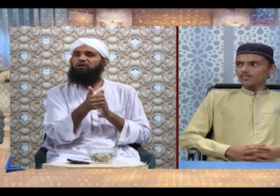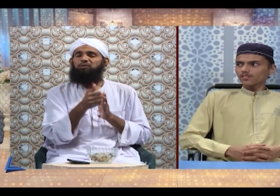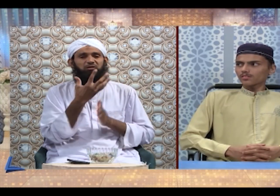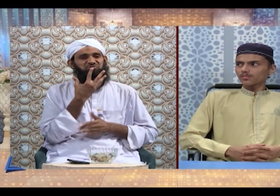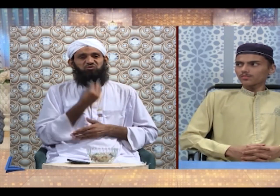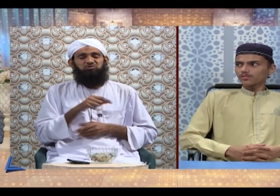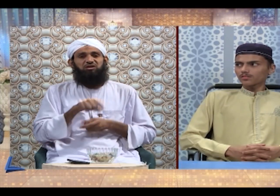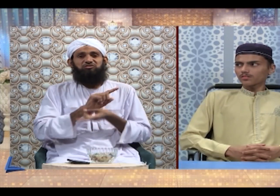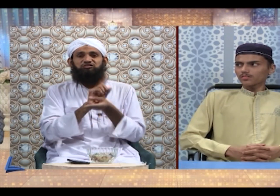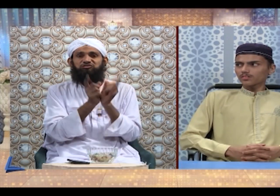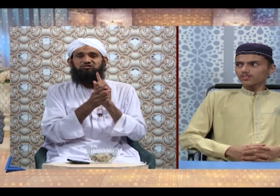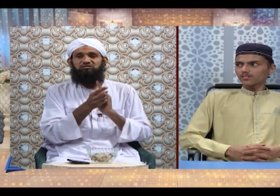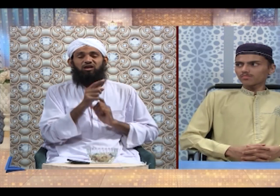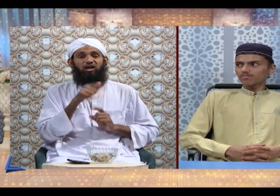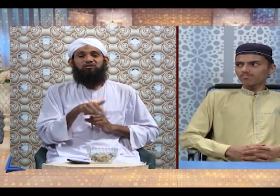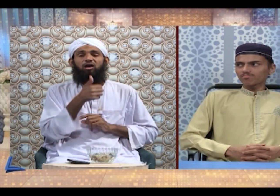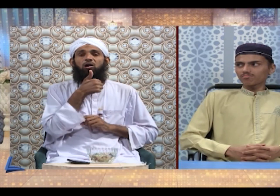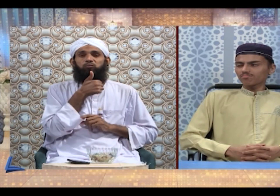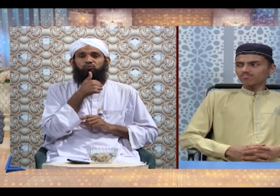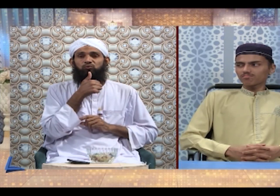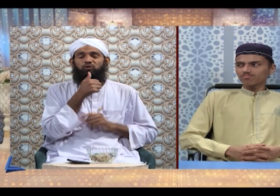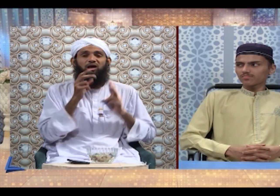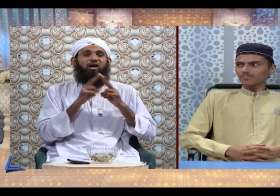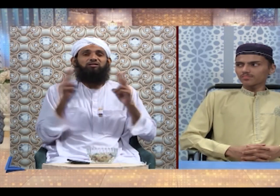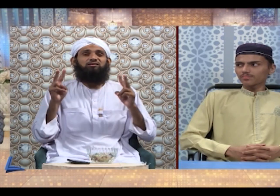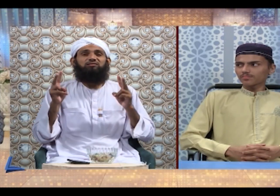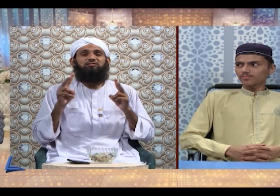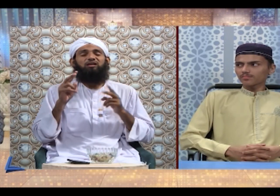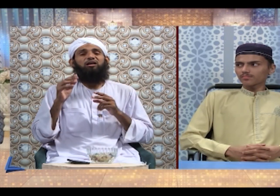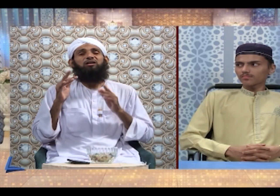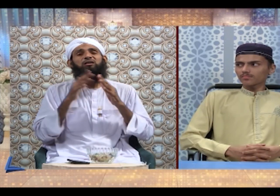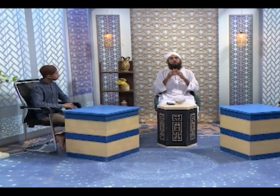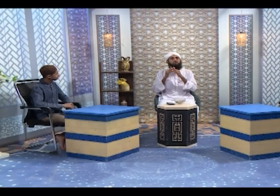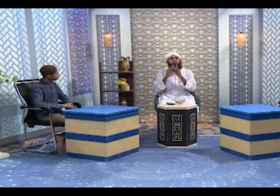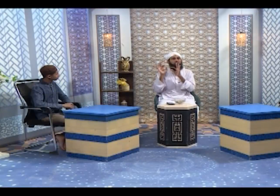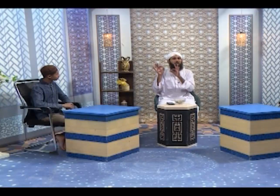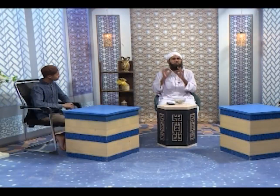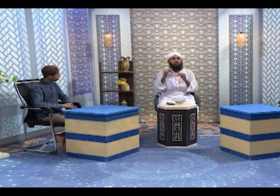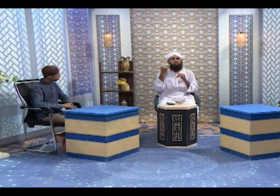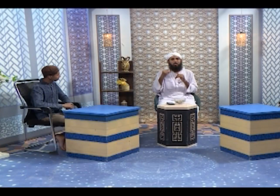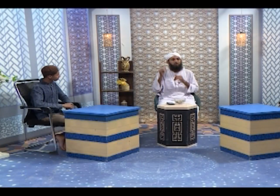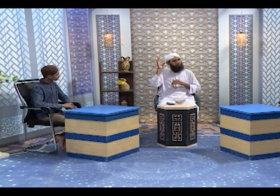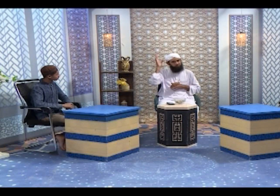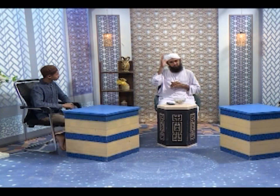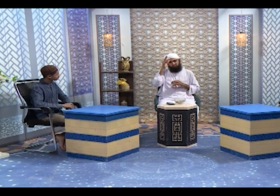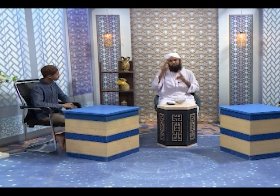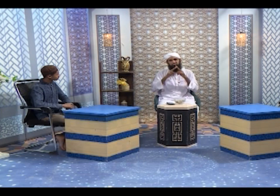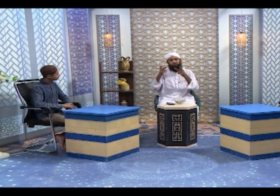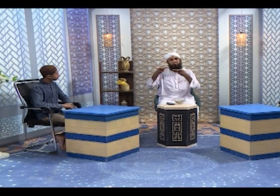باپ مغربی تہذیب اور عیار کی عادت و اطوار سے متاثر ہو کر ان جیسے کام کرنے میں معاذ اللہ فخر